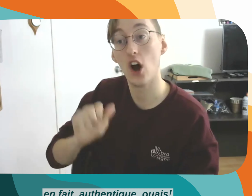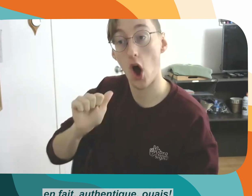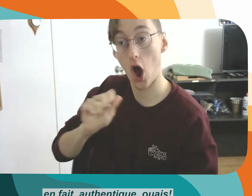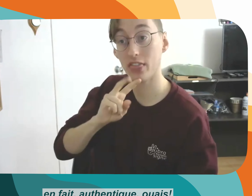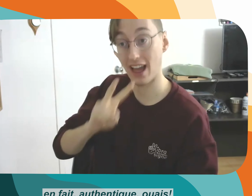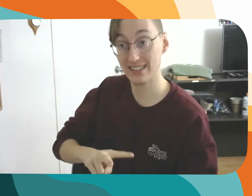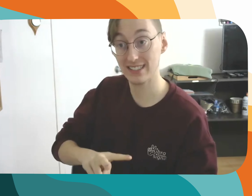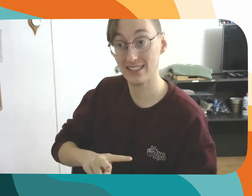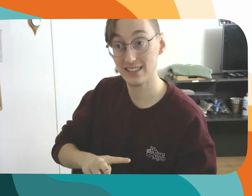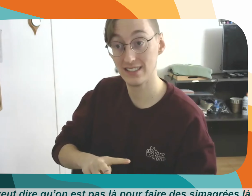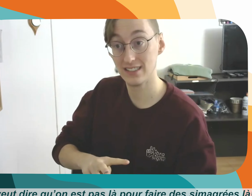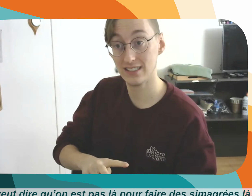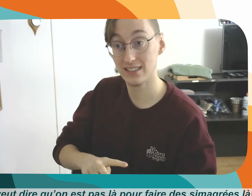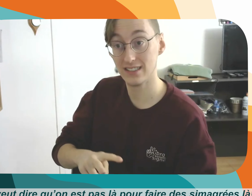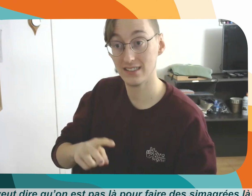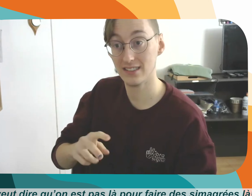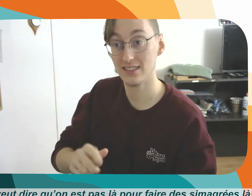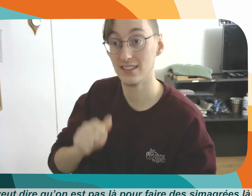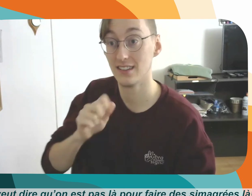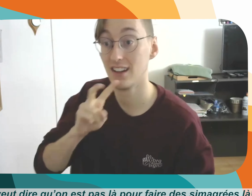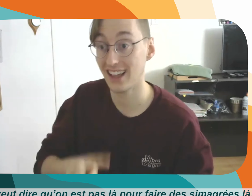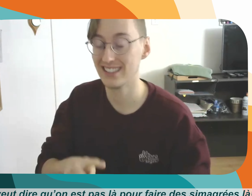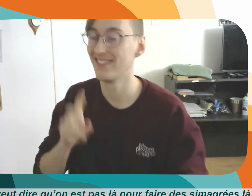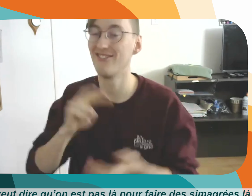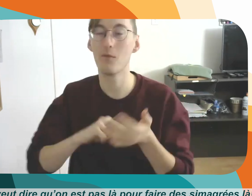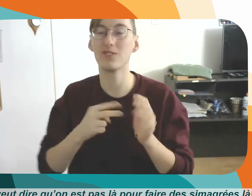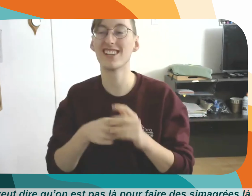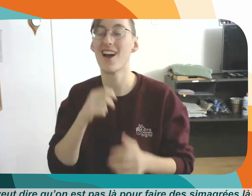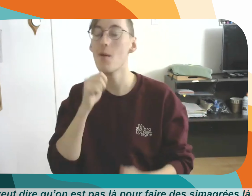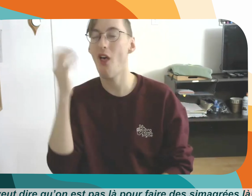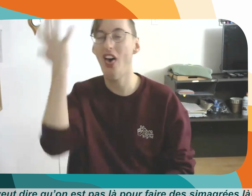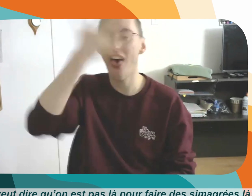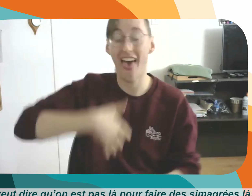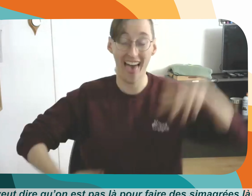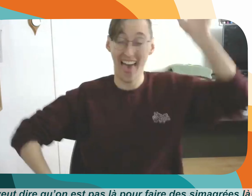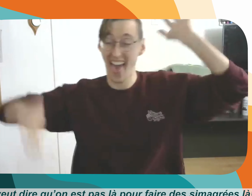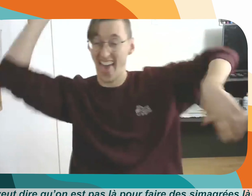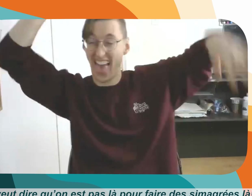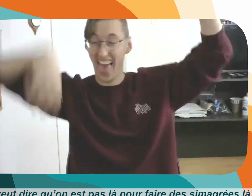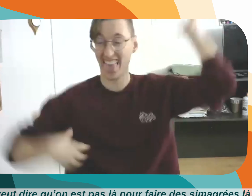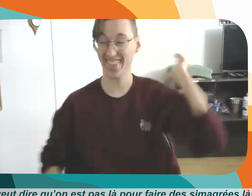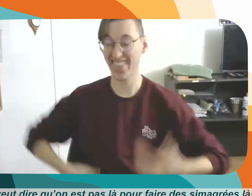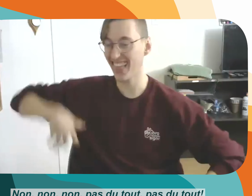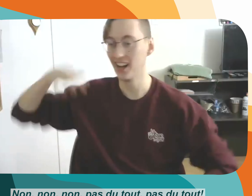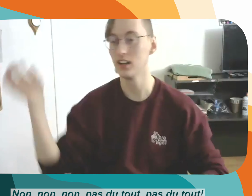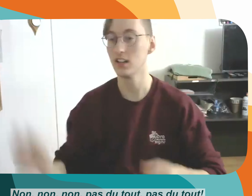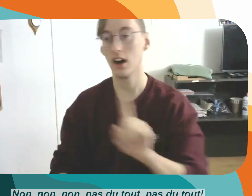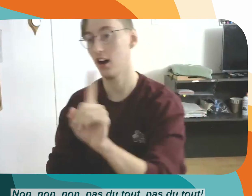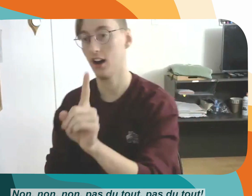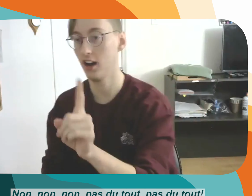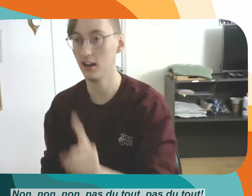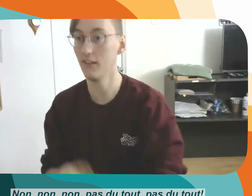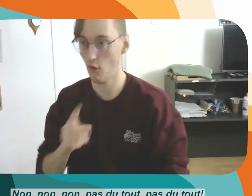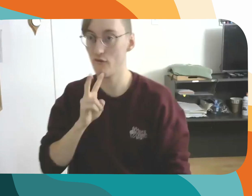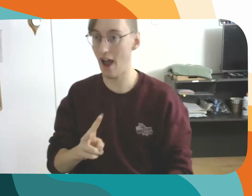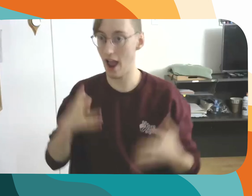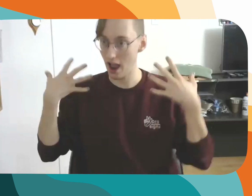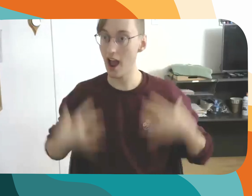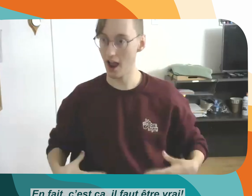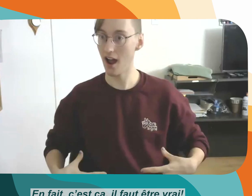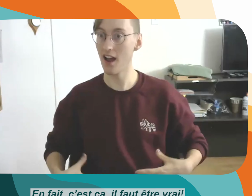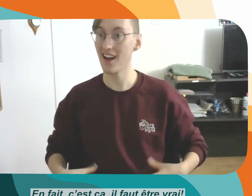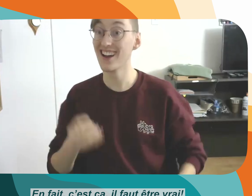authentique, ouais. Ce qui veut dire qu'on n'est pas là pour faire des simagrées, là. Non, non, non, pas du tout, pas du tout.